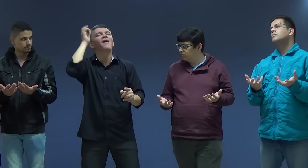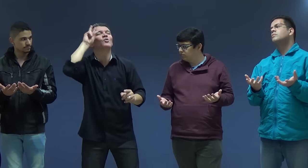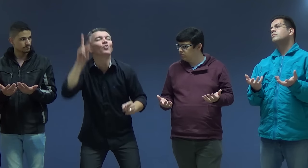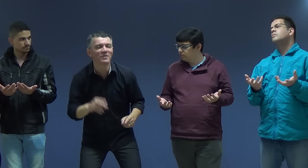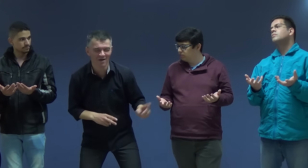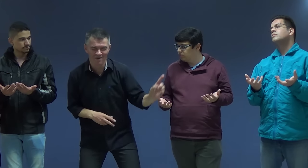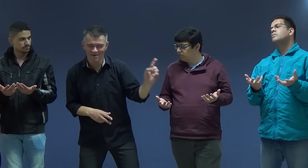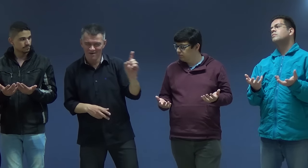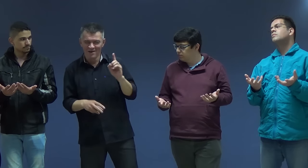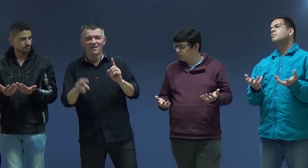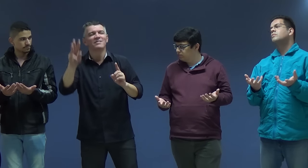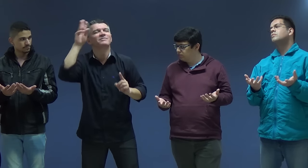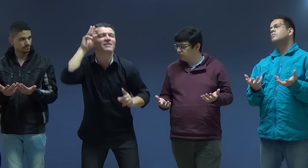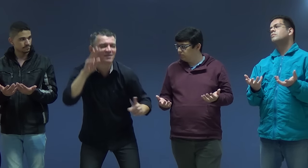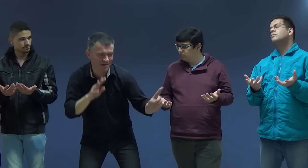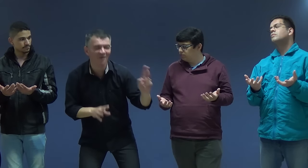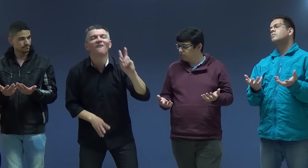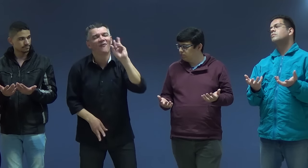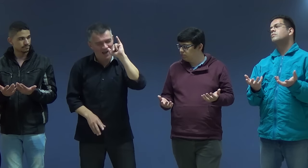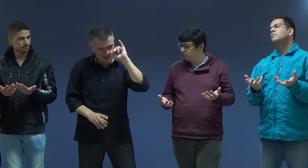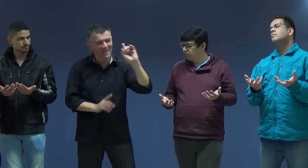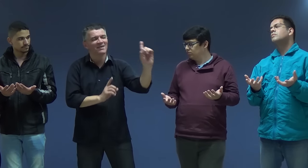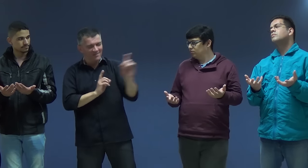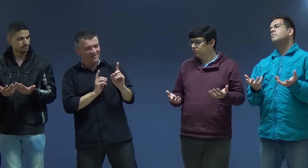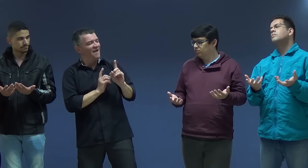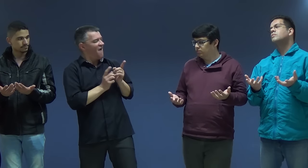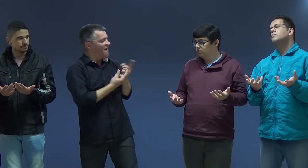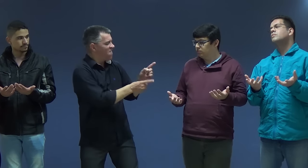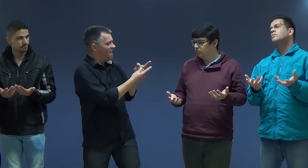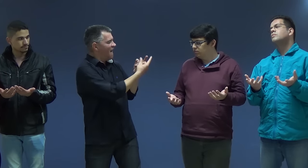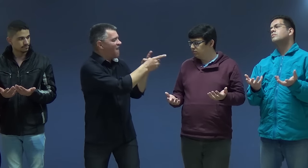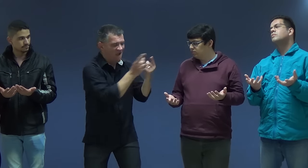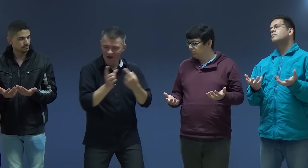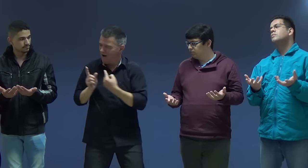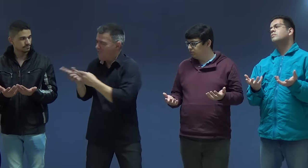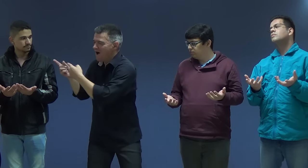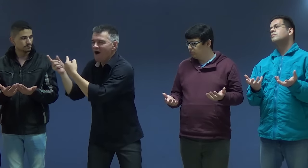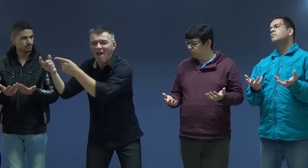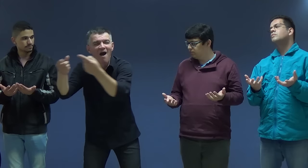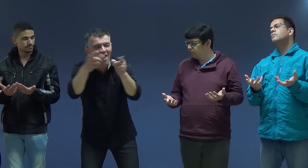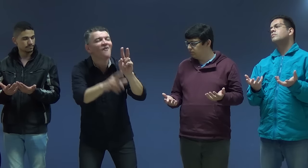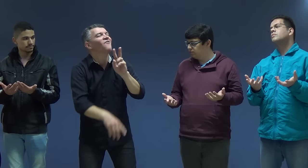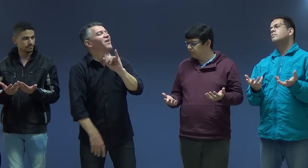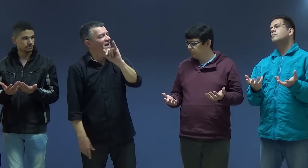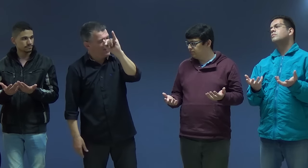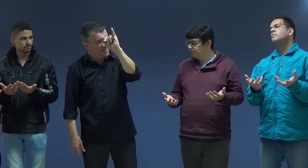tentações virão. Depois de amanhã também. Isso vai acontecer todos os dias. As tentações virão.